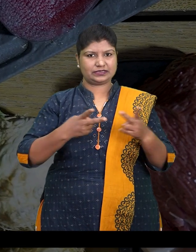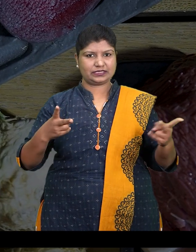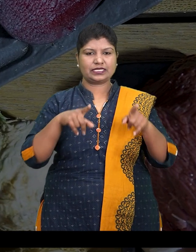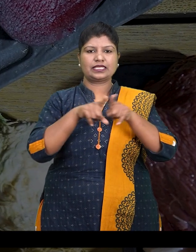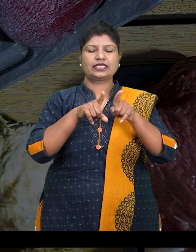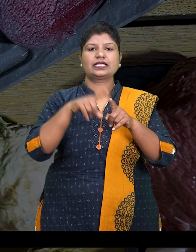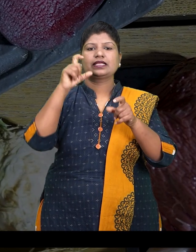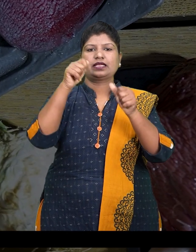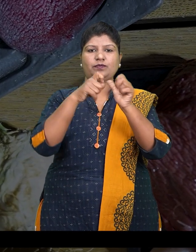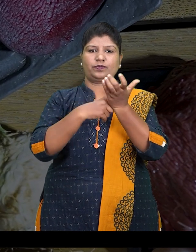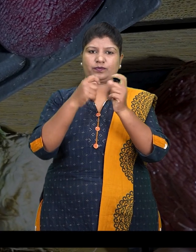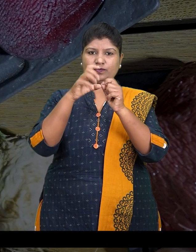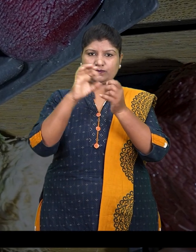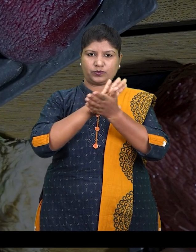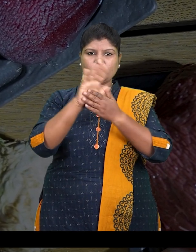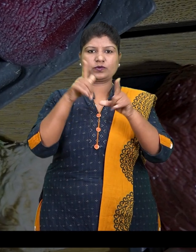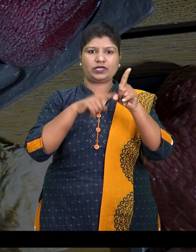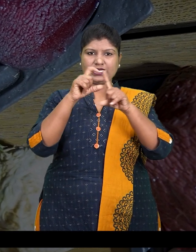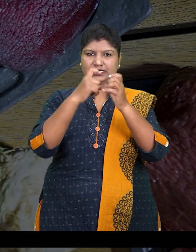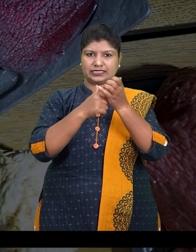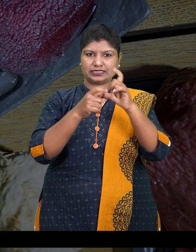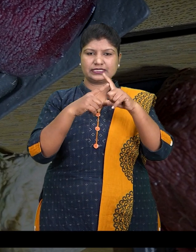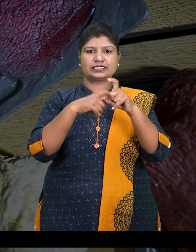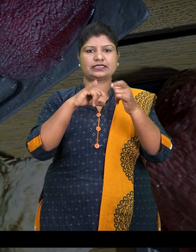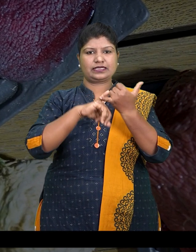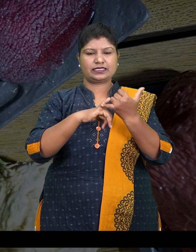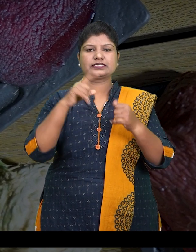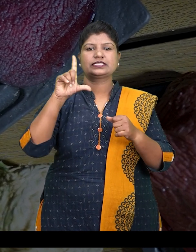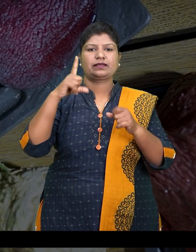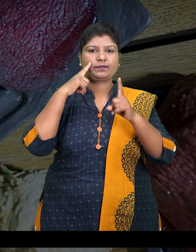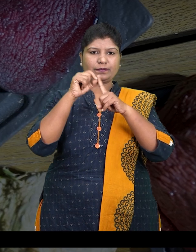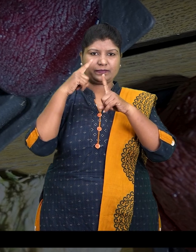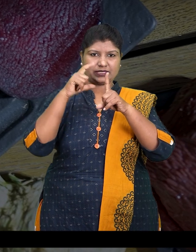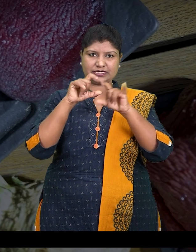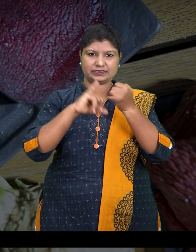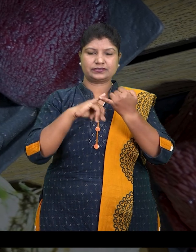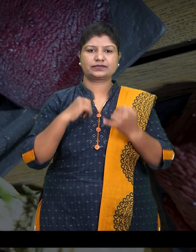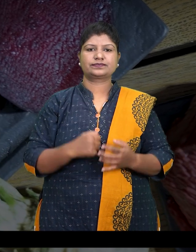जैसे कार्बोहाइड्रेट, वसा